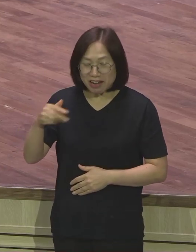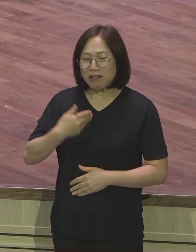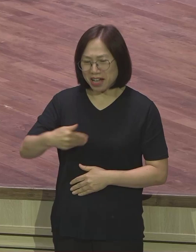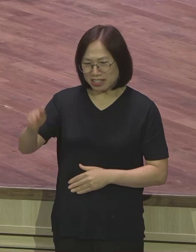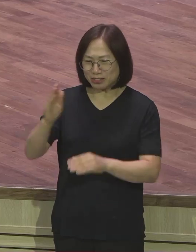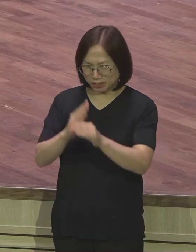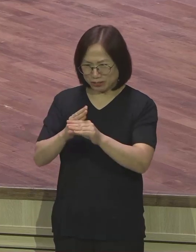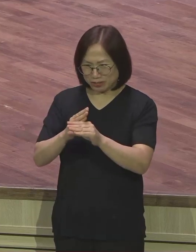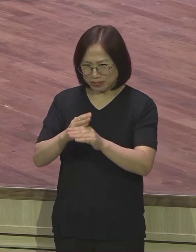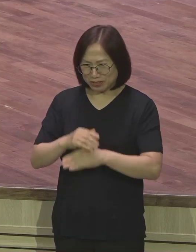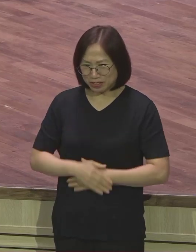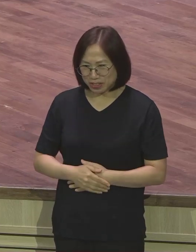그럼 이제 누구 남았죠?